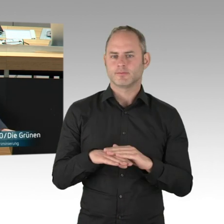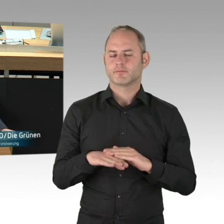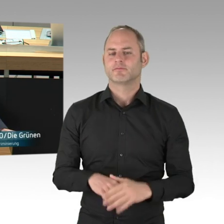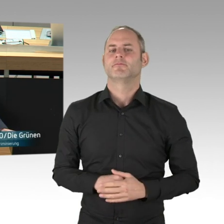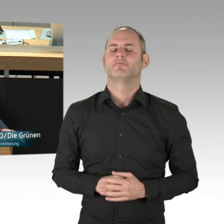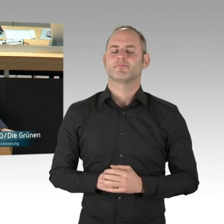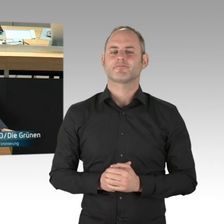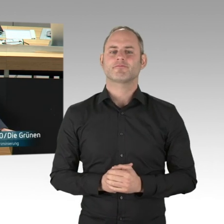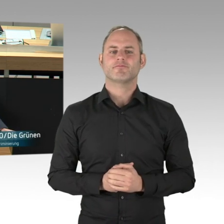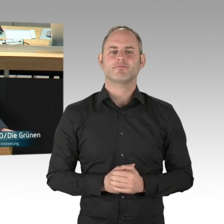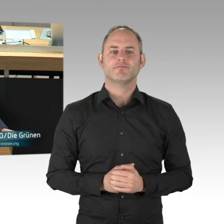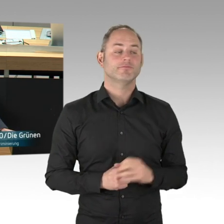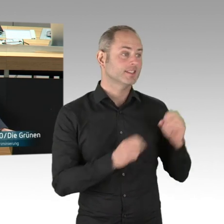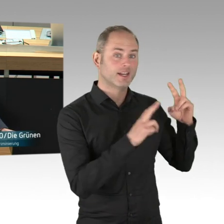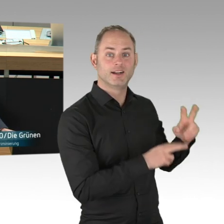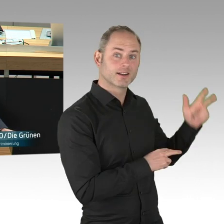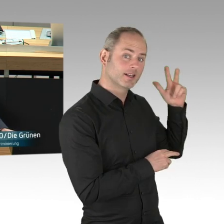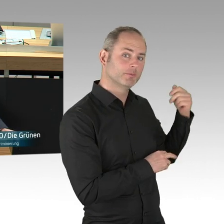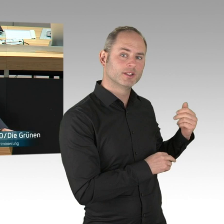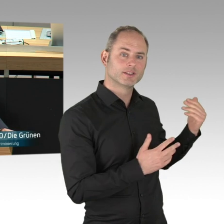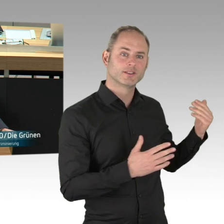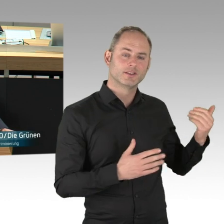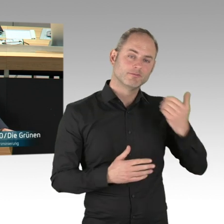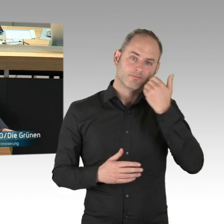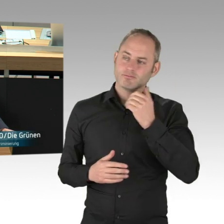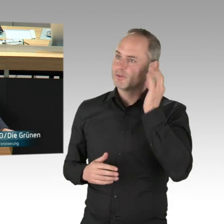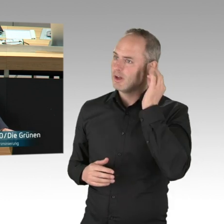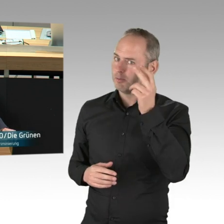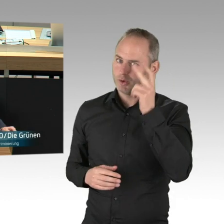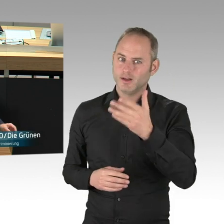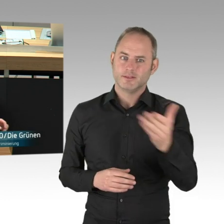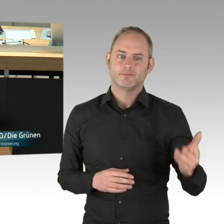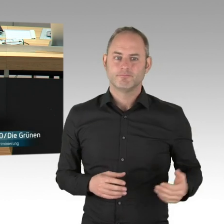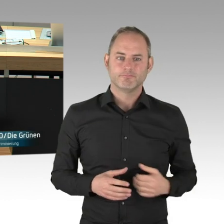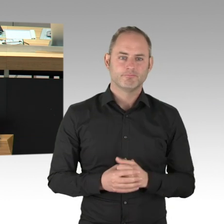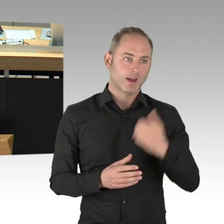Kollegen, der Senator hat das Wort. Jetzt bitte ich wieder, die Zwischengespräche einzustellen.